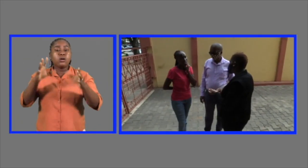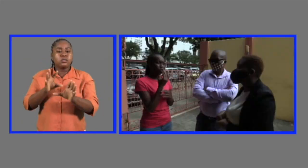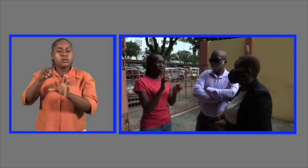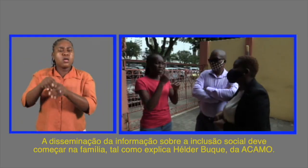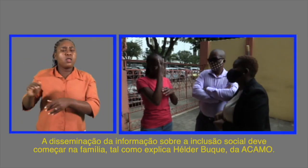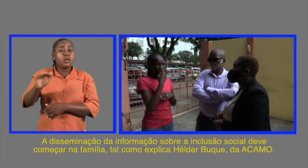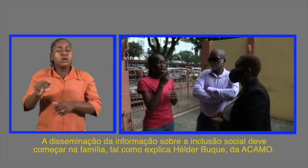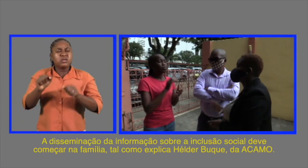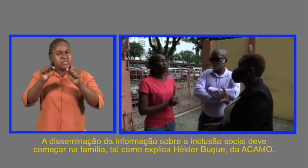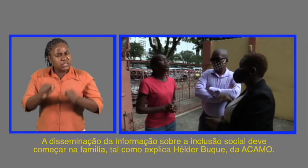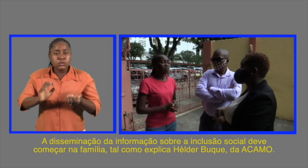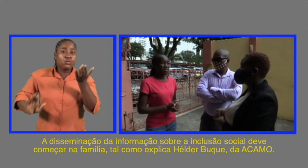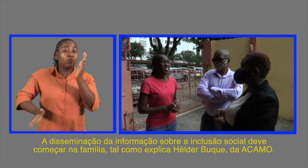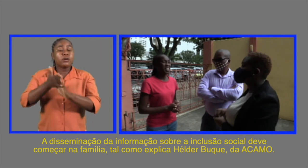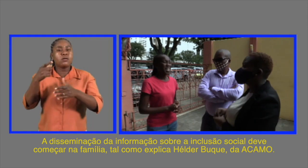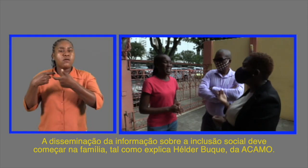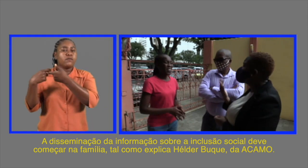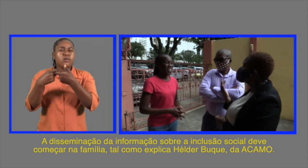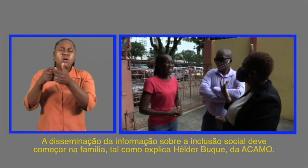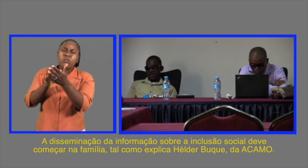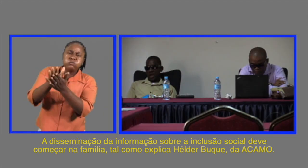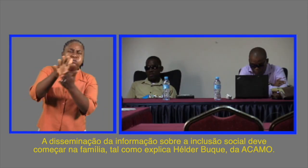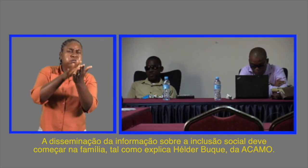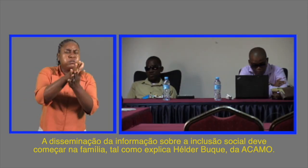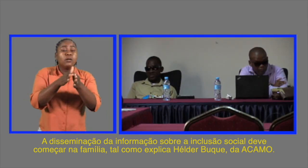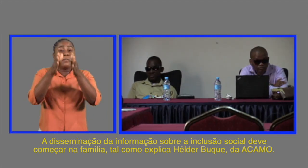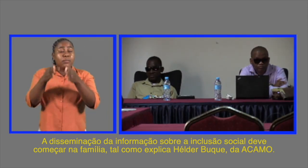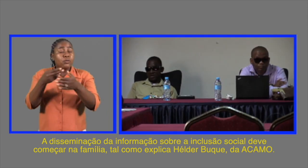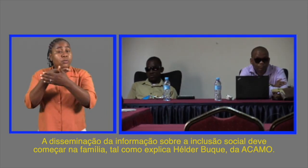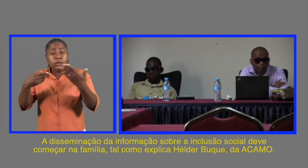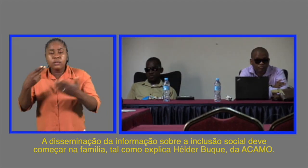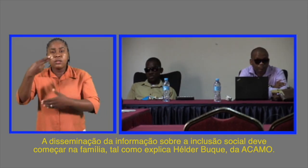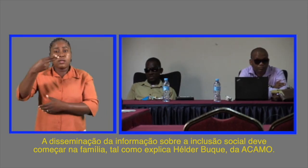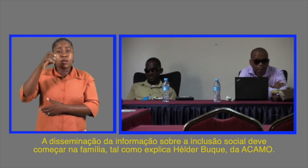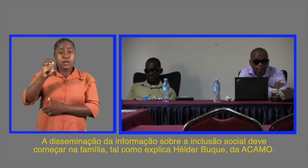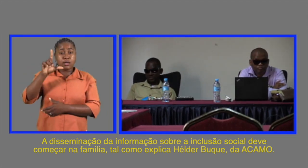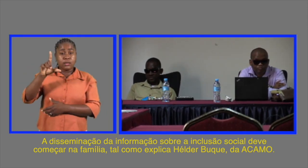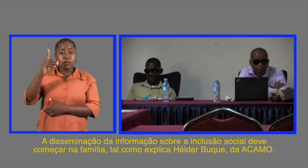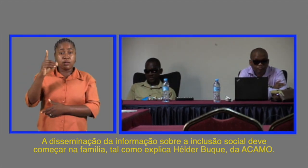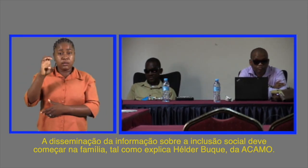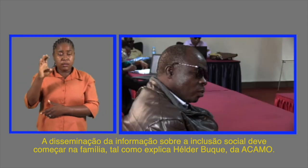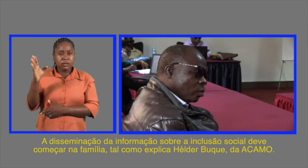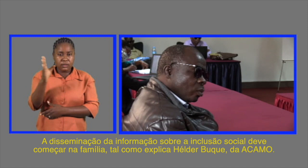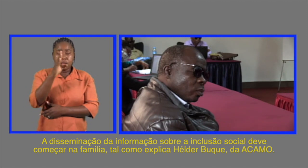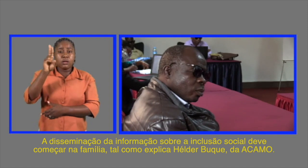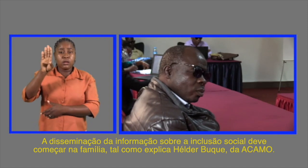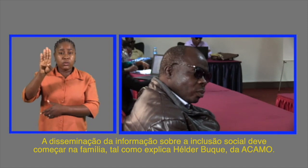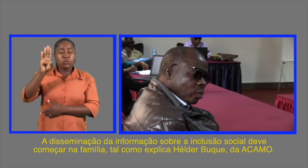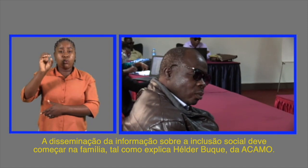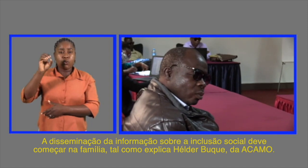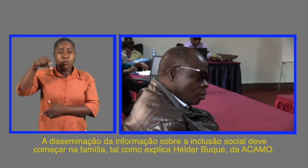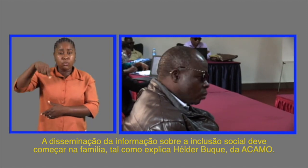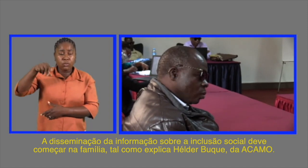A disseminação da informação sobre a inclusão social deve começar na família tal como